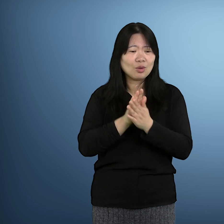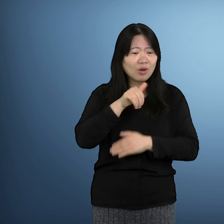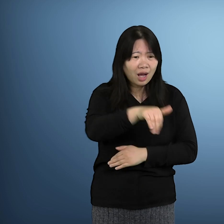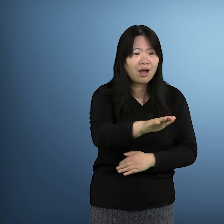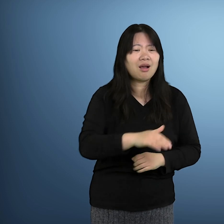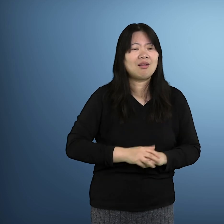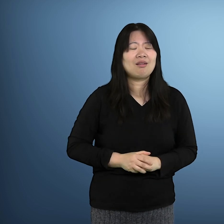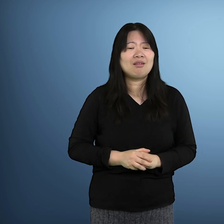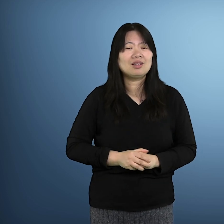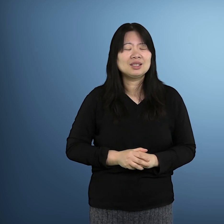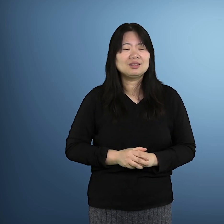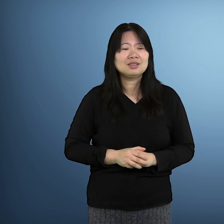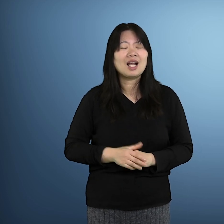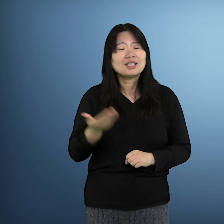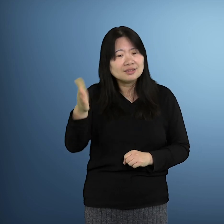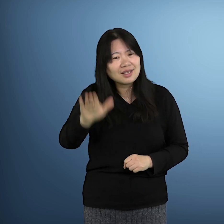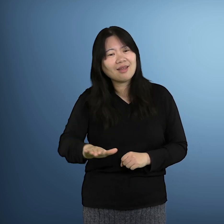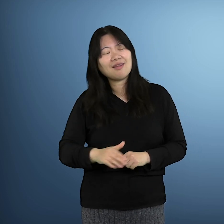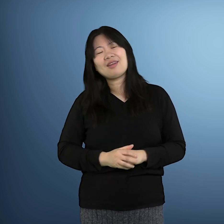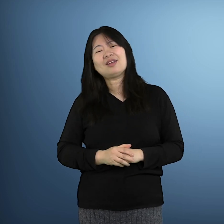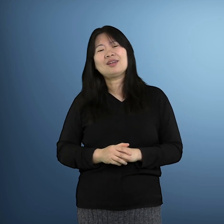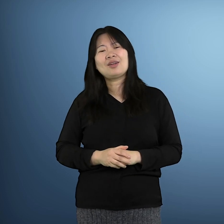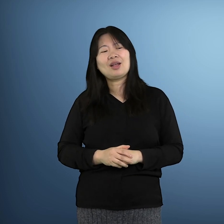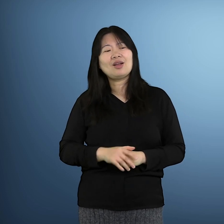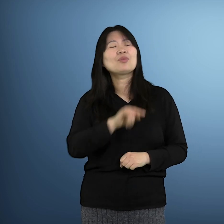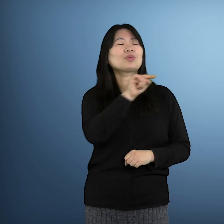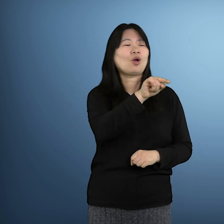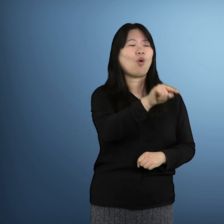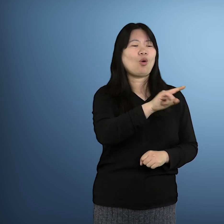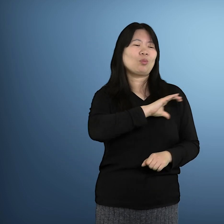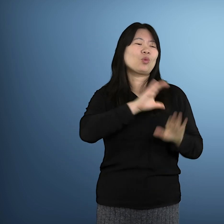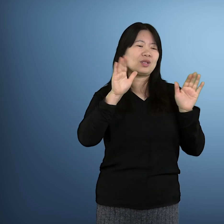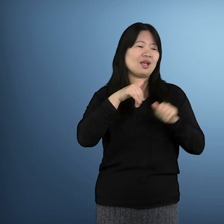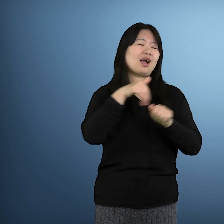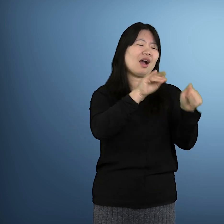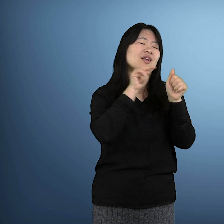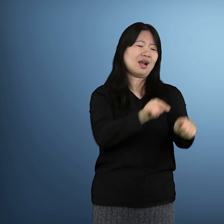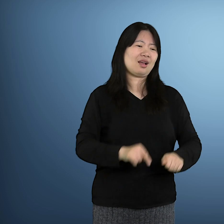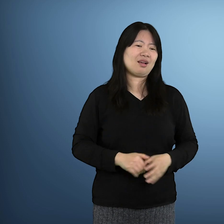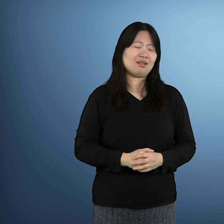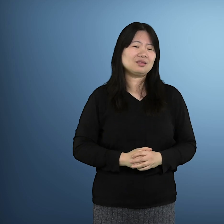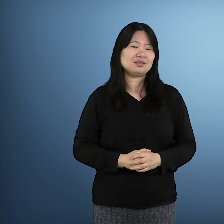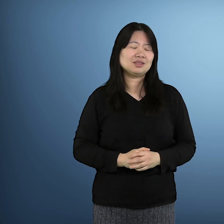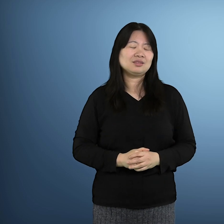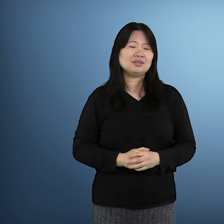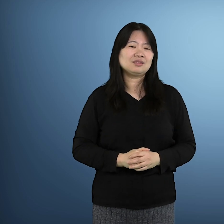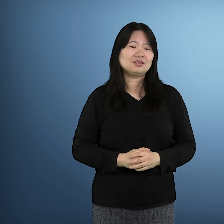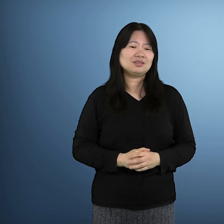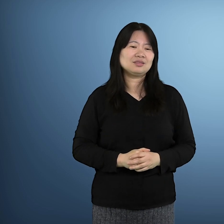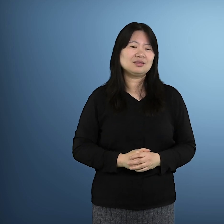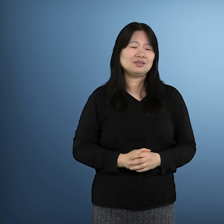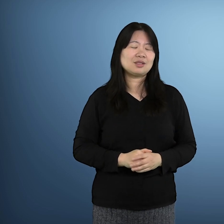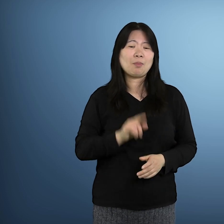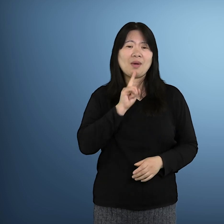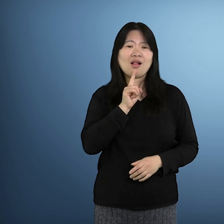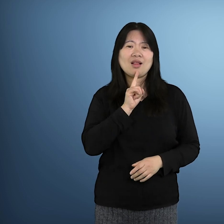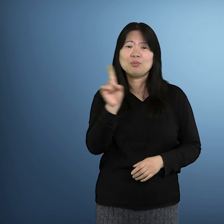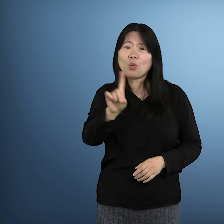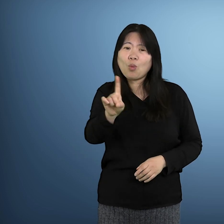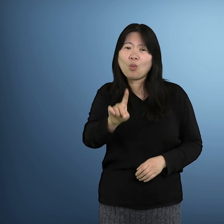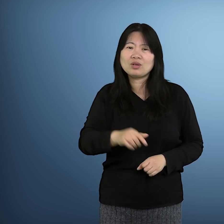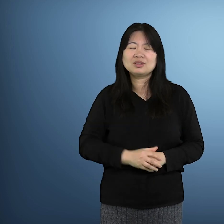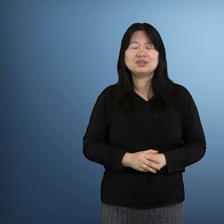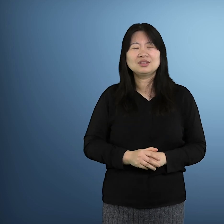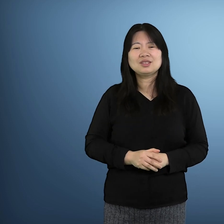근데 네가 가라. 그러면 여기에는